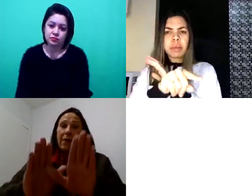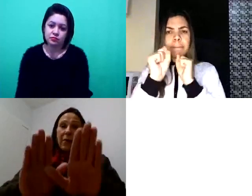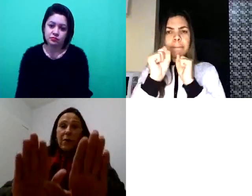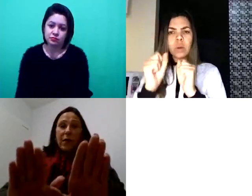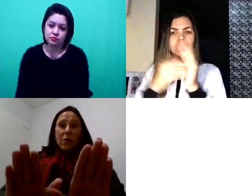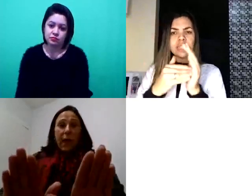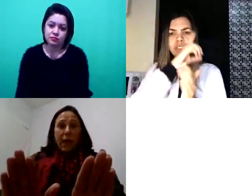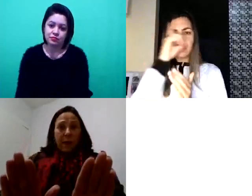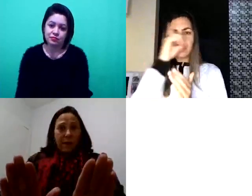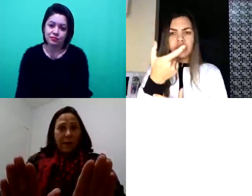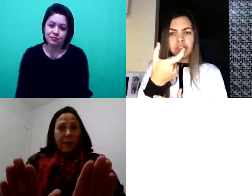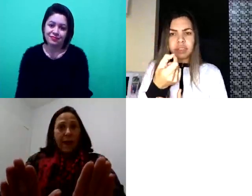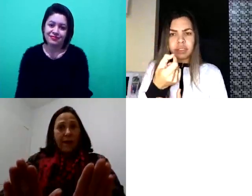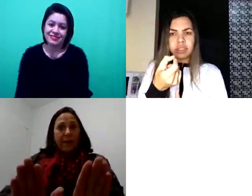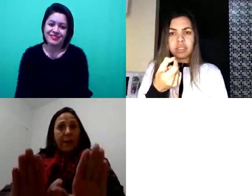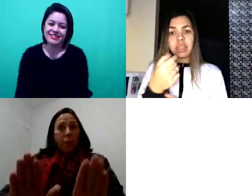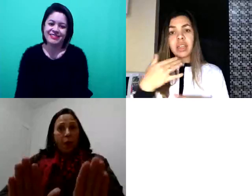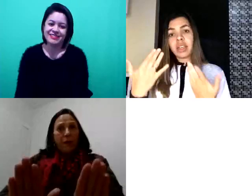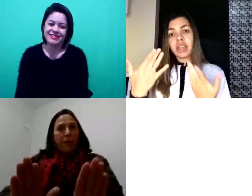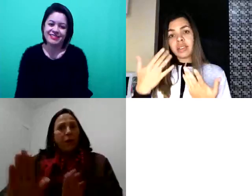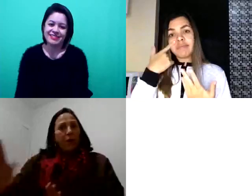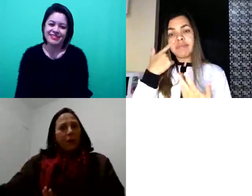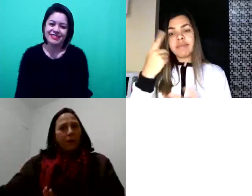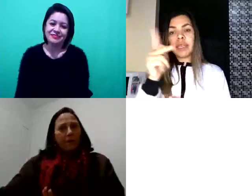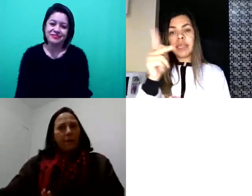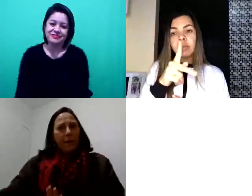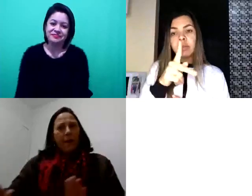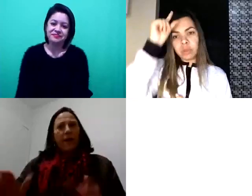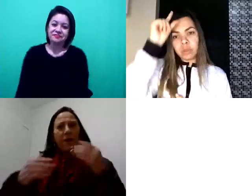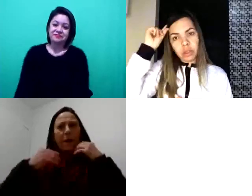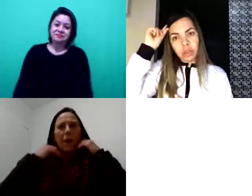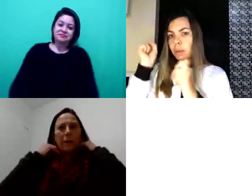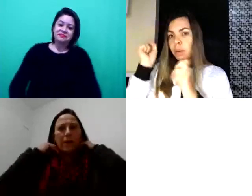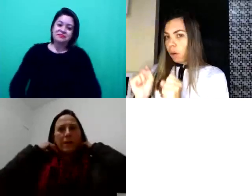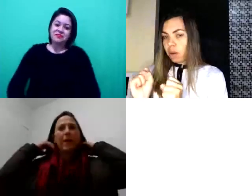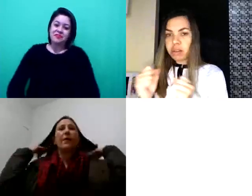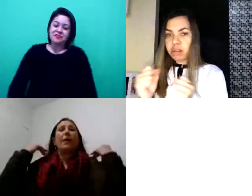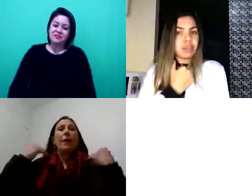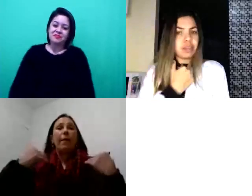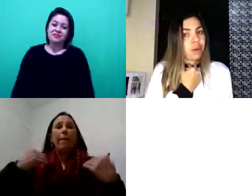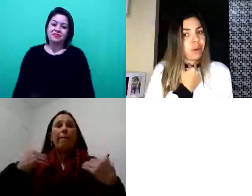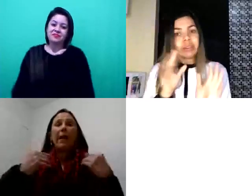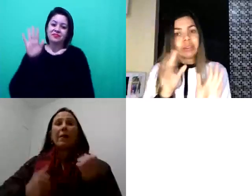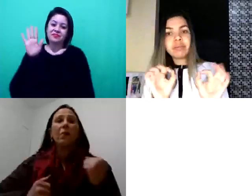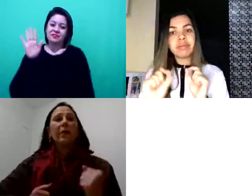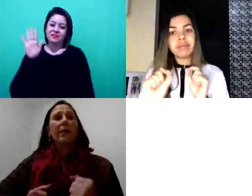Aí é com a professora Suelen. Ela vai dizer, pode? Eu tenho que me precaver e abrir o sistema. Mas a comunidade